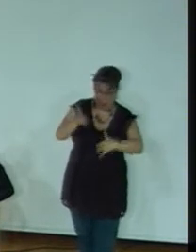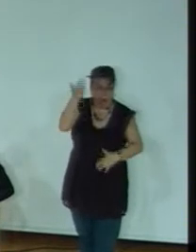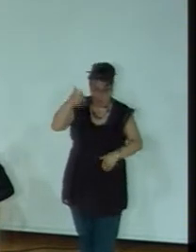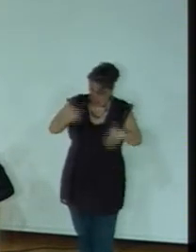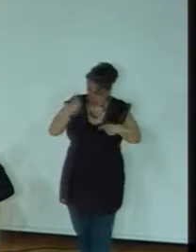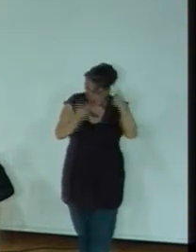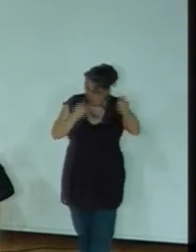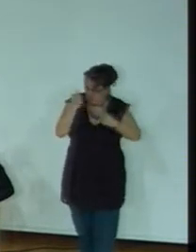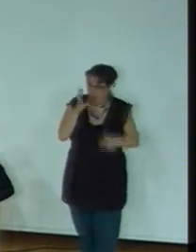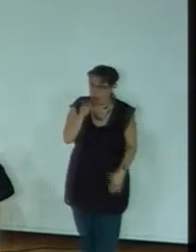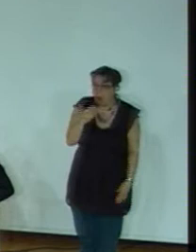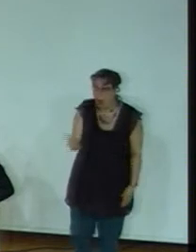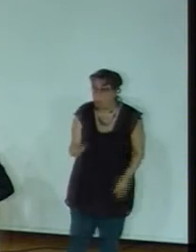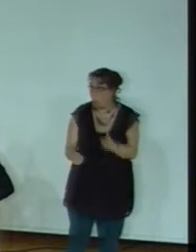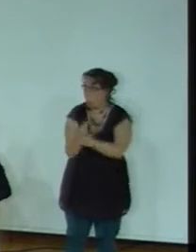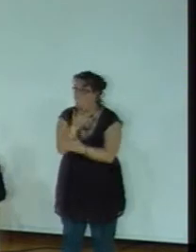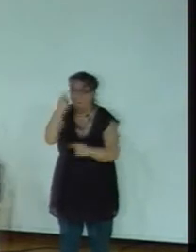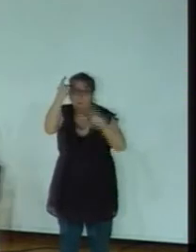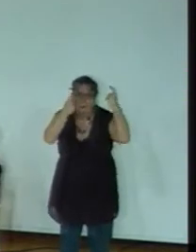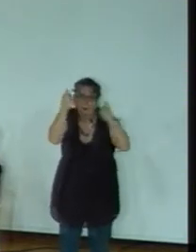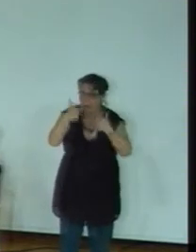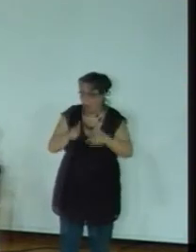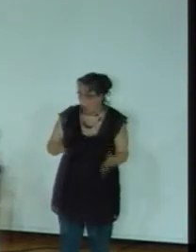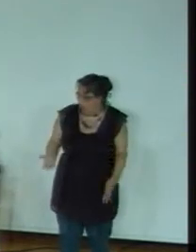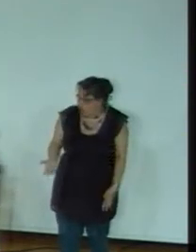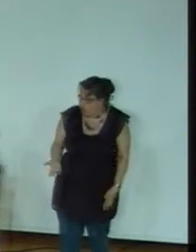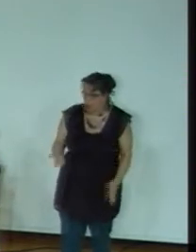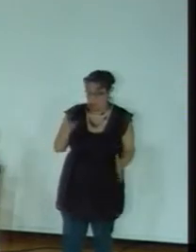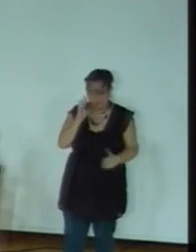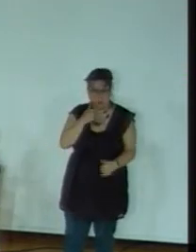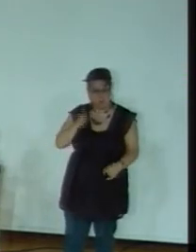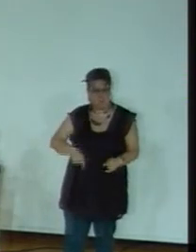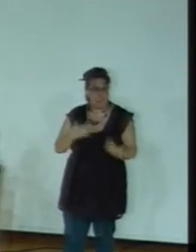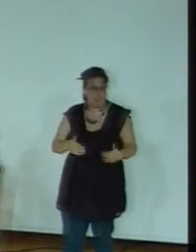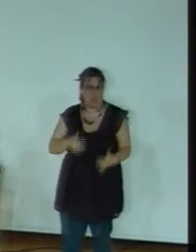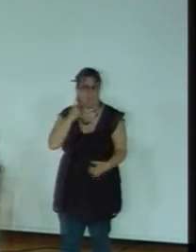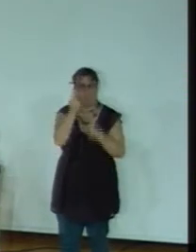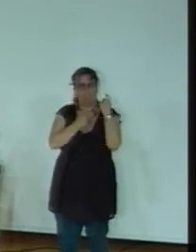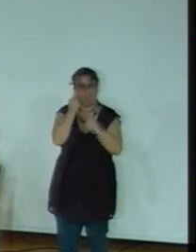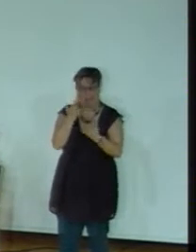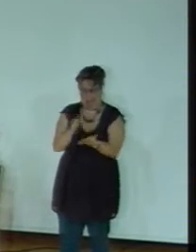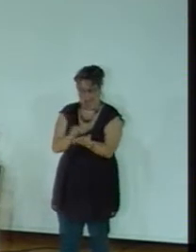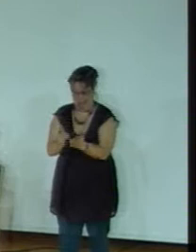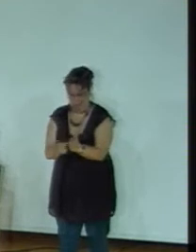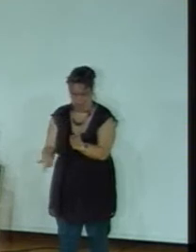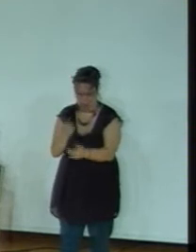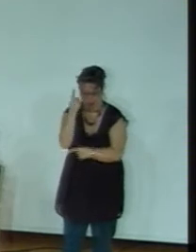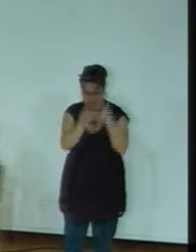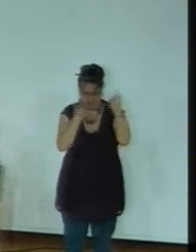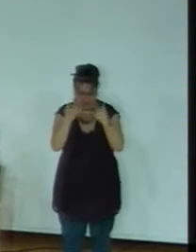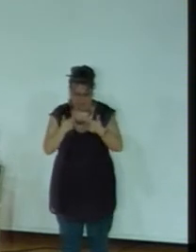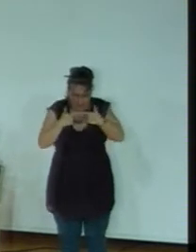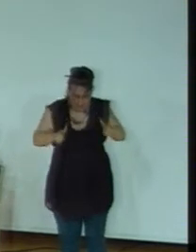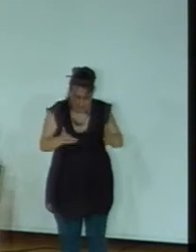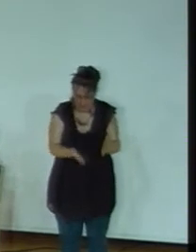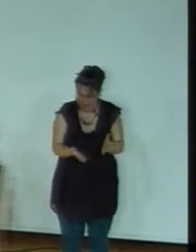Donc, je crois qu'il y a une manière de poser techniquement la question qui ne fait pas émerger actuellement